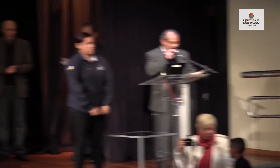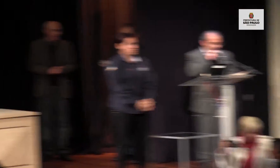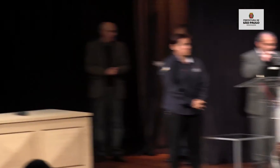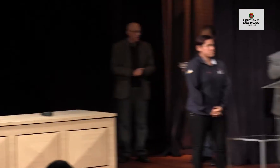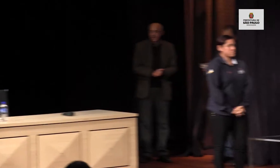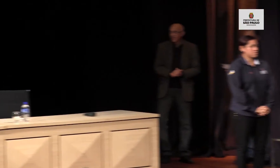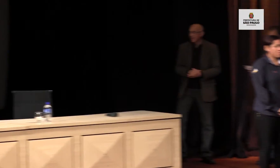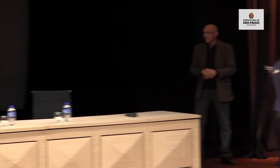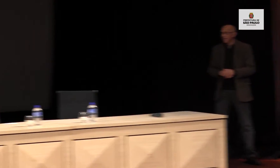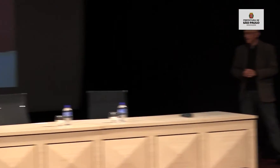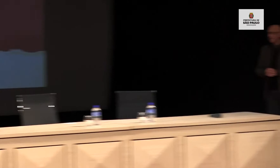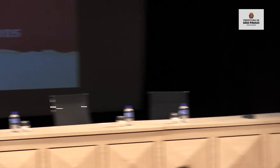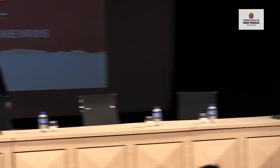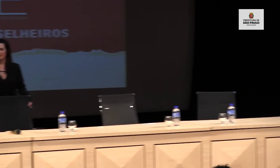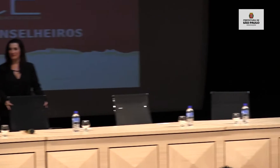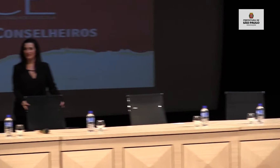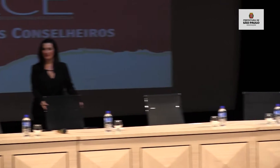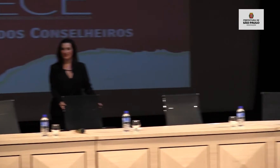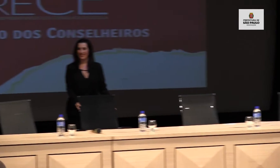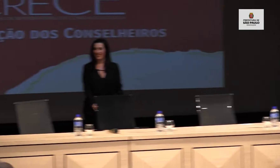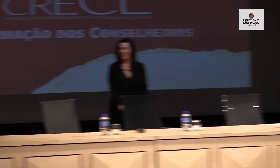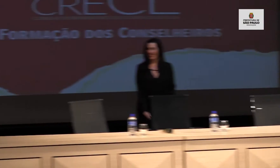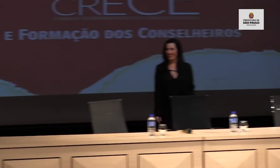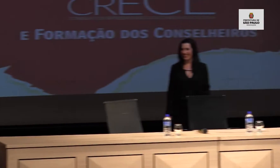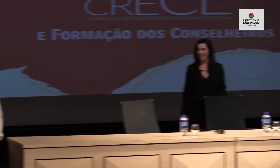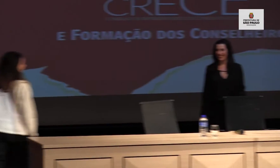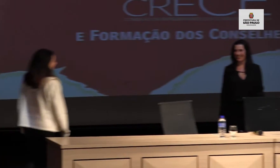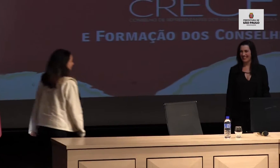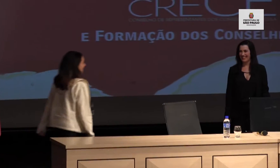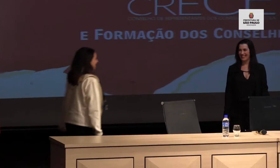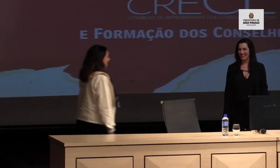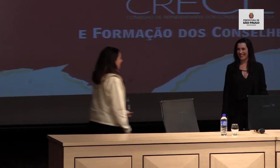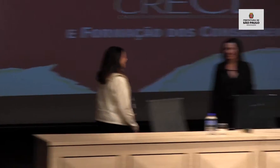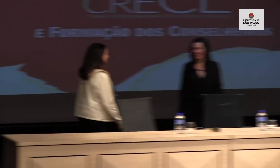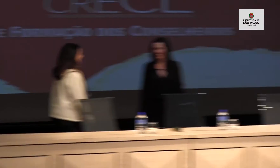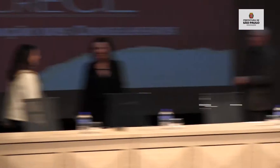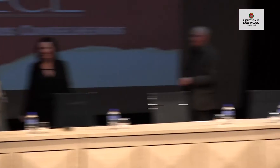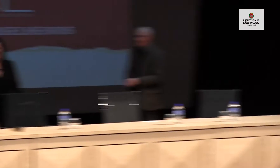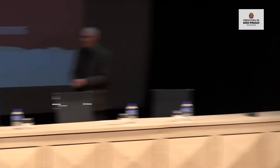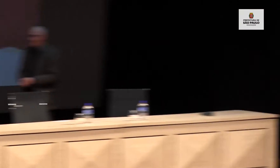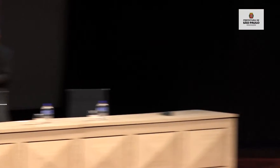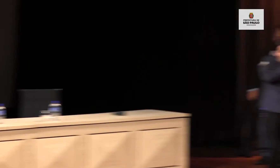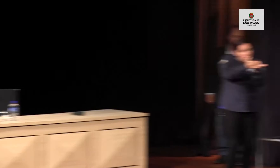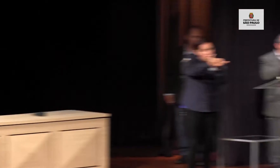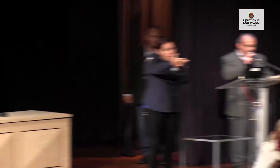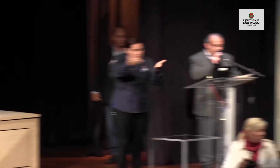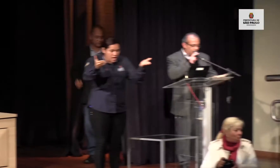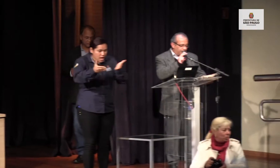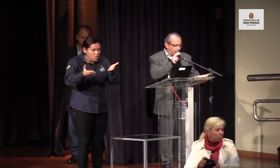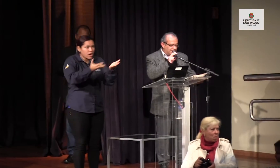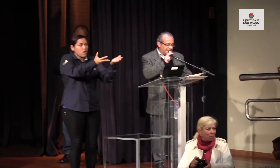é a prefeitura da cidade de são paulo que por meio da secretaria municipal de educação dá início à cerimônia de